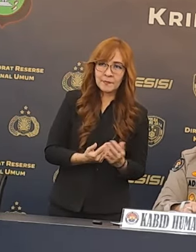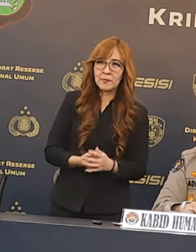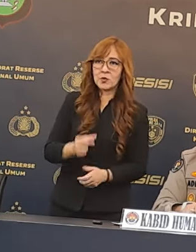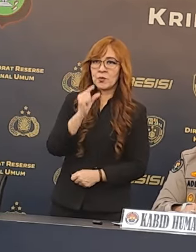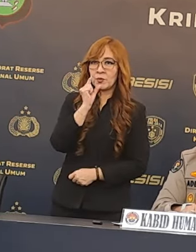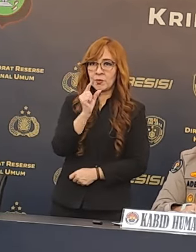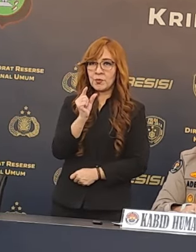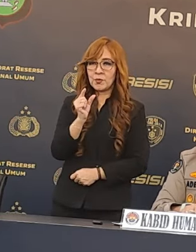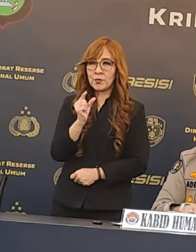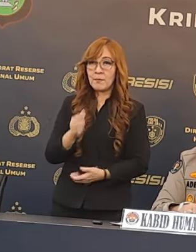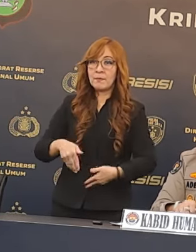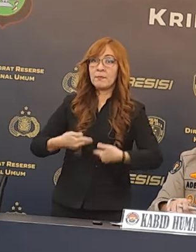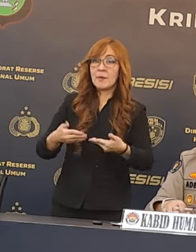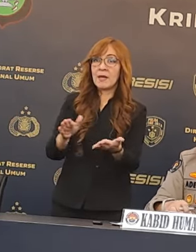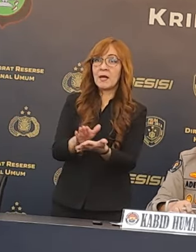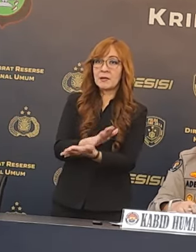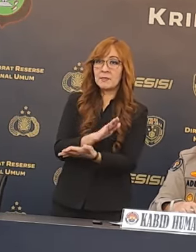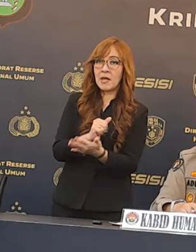memberikan kesempatan kepada